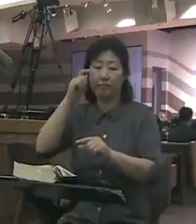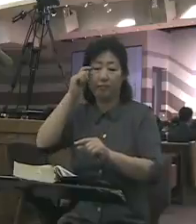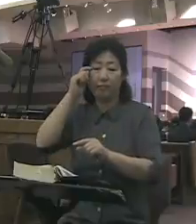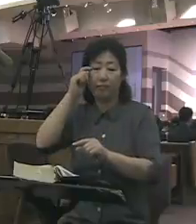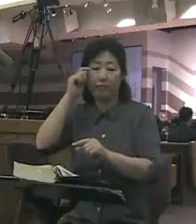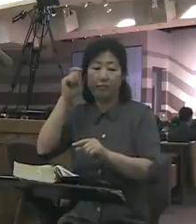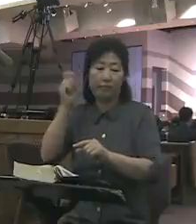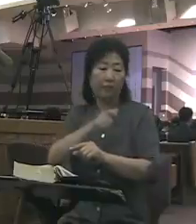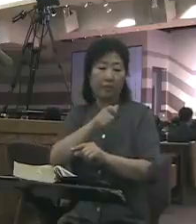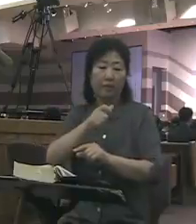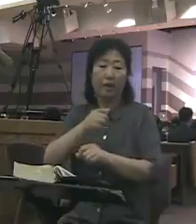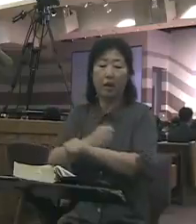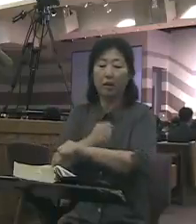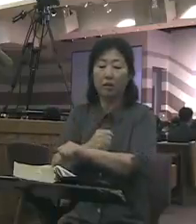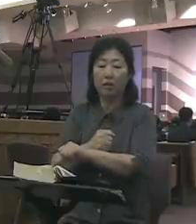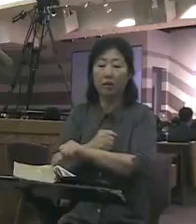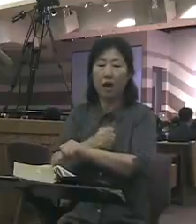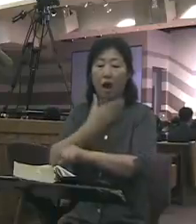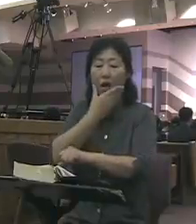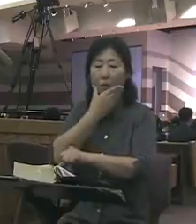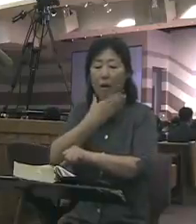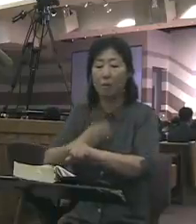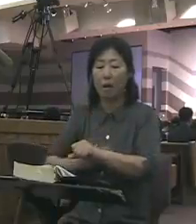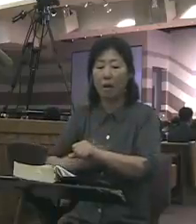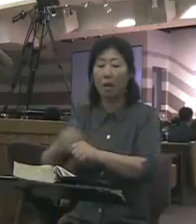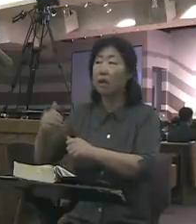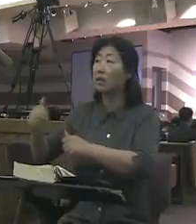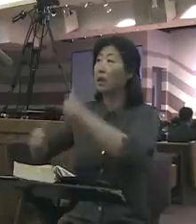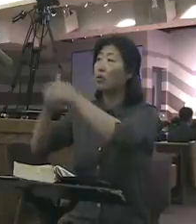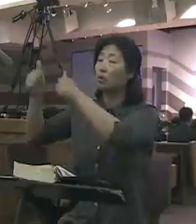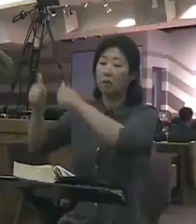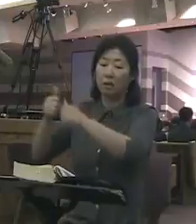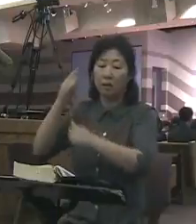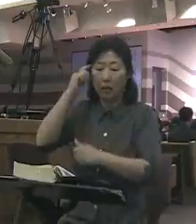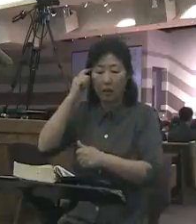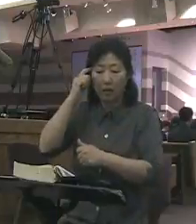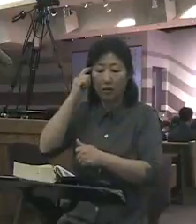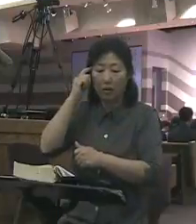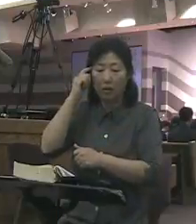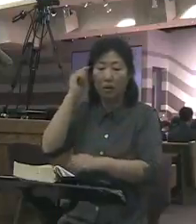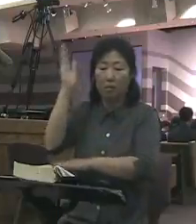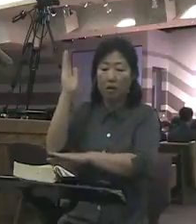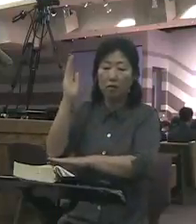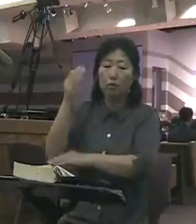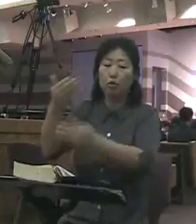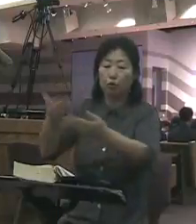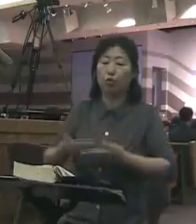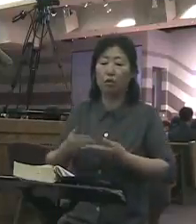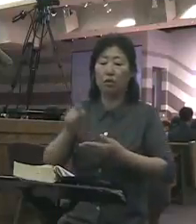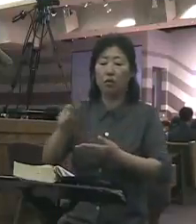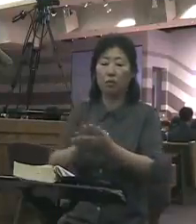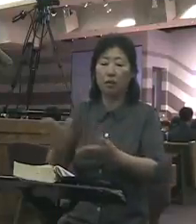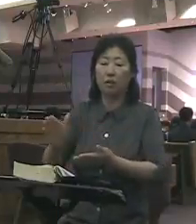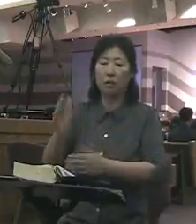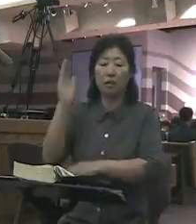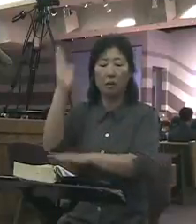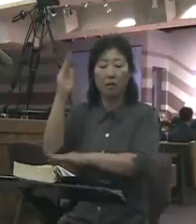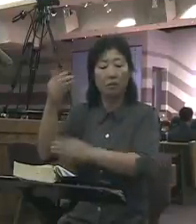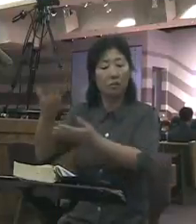있는 우리들도 그렇게 살라고 이 말씀을 주시는 것입니다. 오늘 이 말씀을 듣고 예배드리는 이 순간